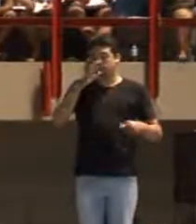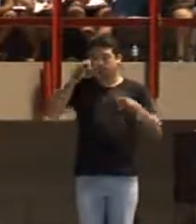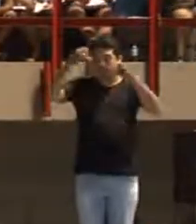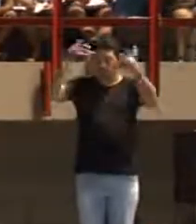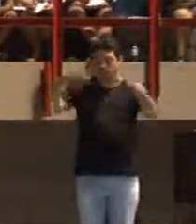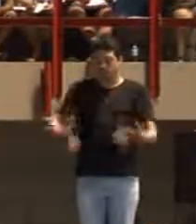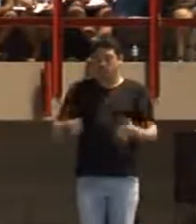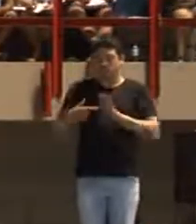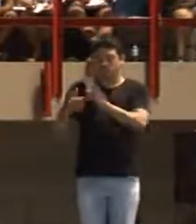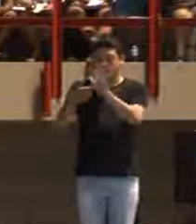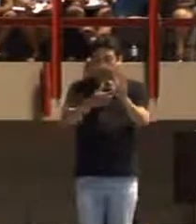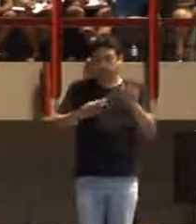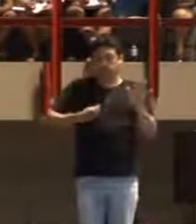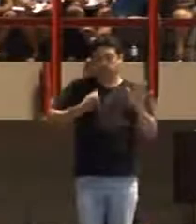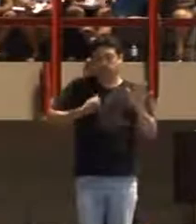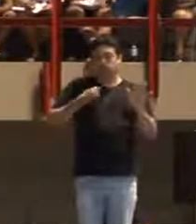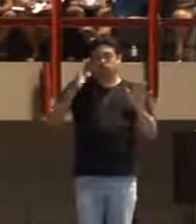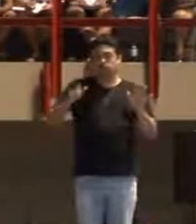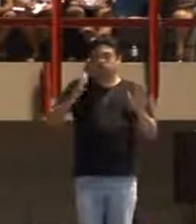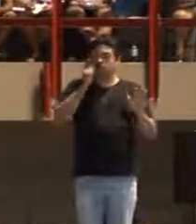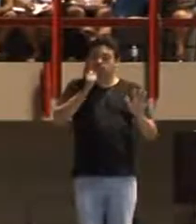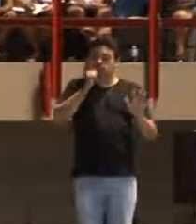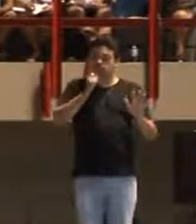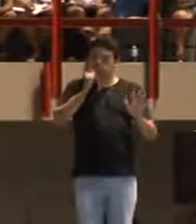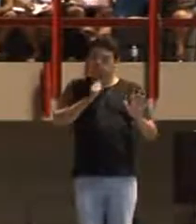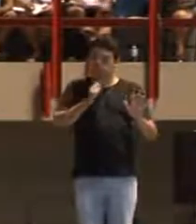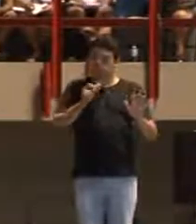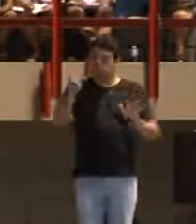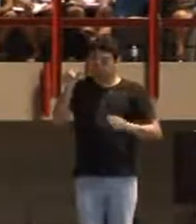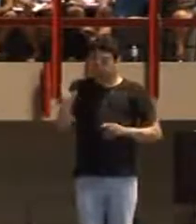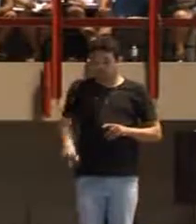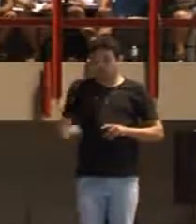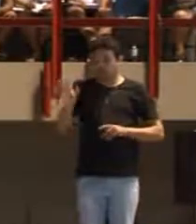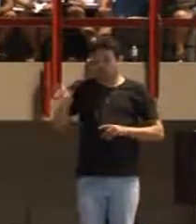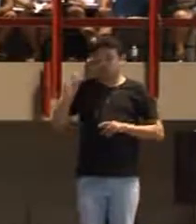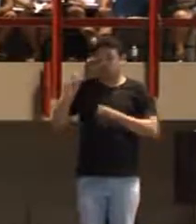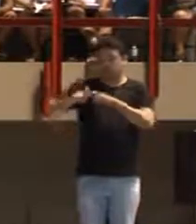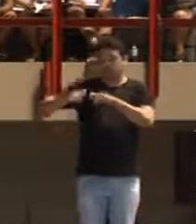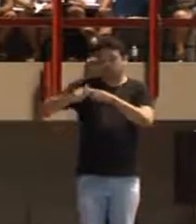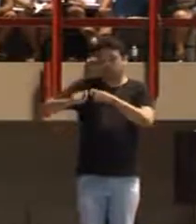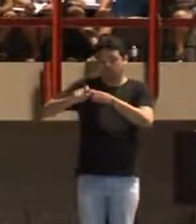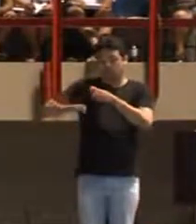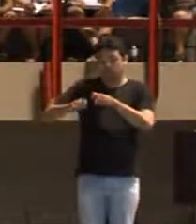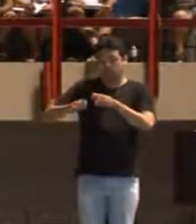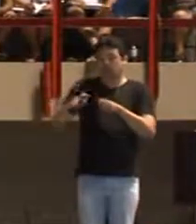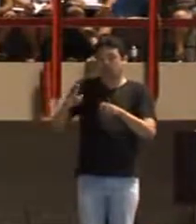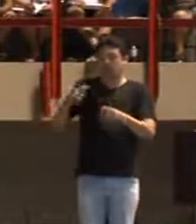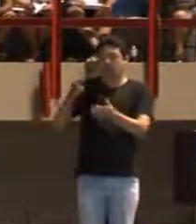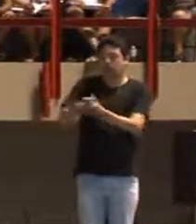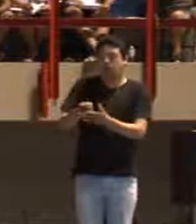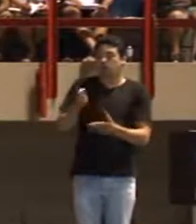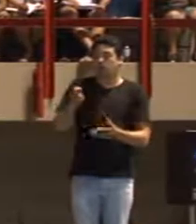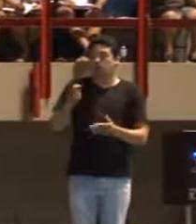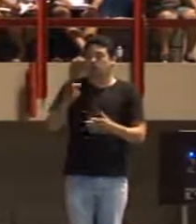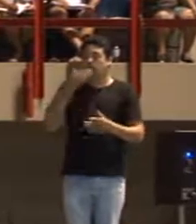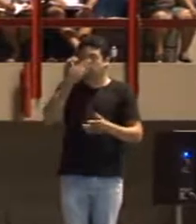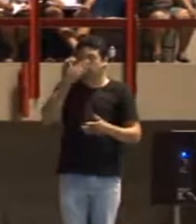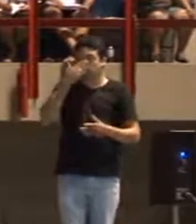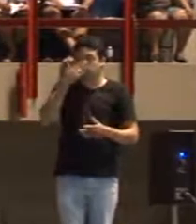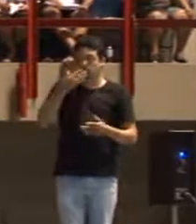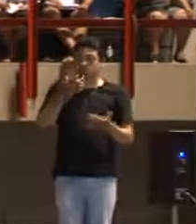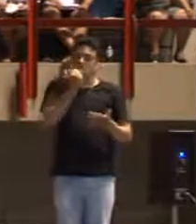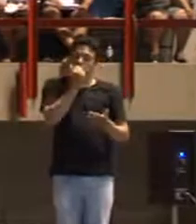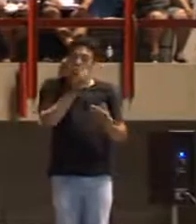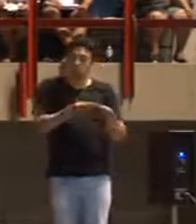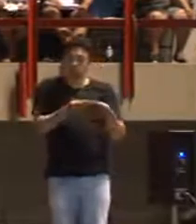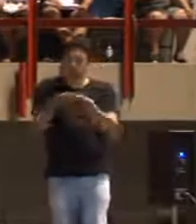essa realidade da África. As meninas lá fazem sexo. Quanto é o programa lá? Um prato de